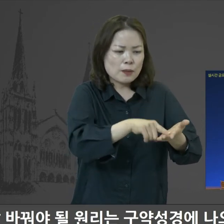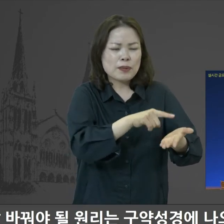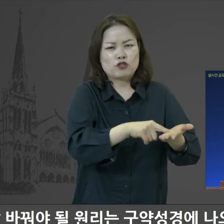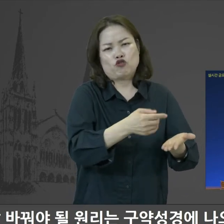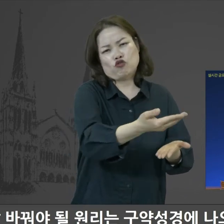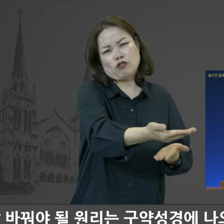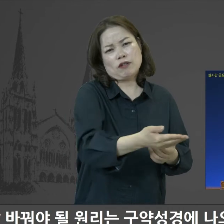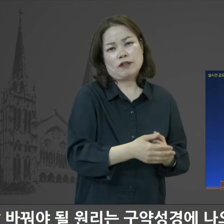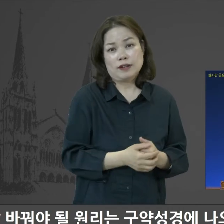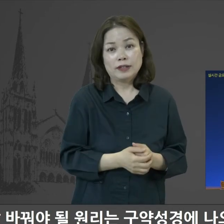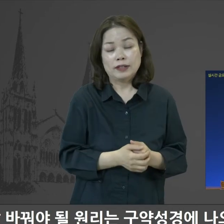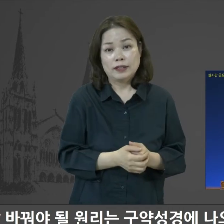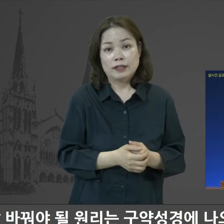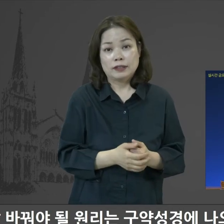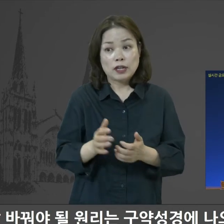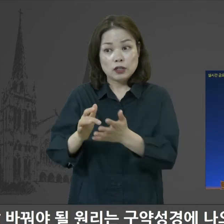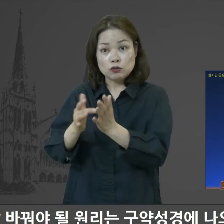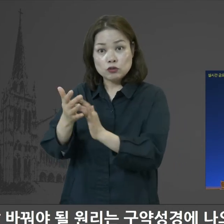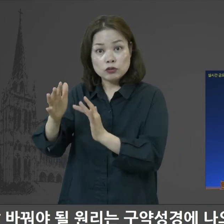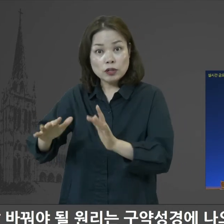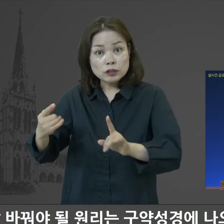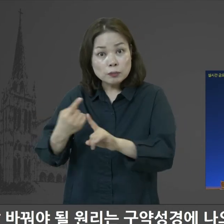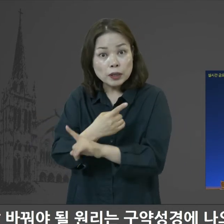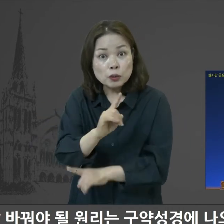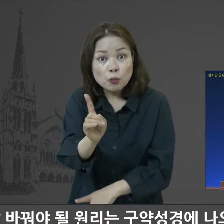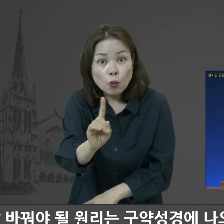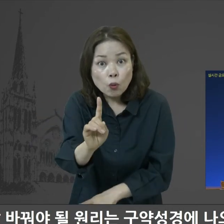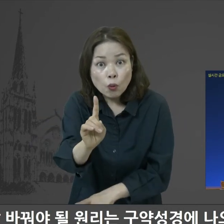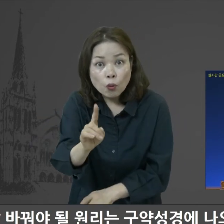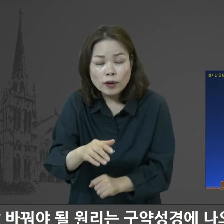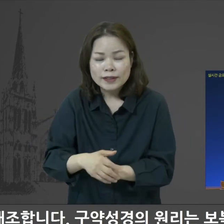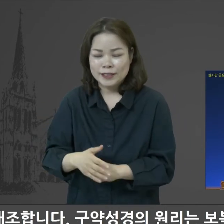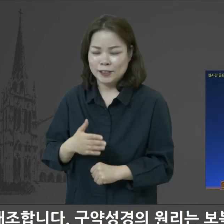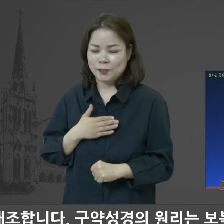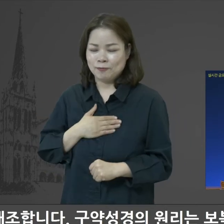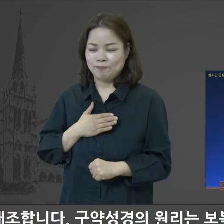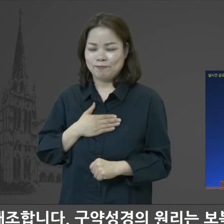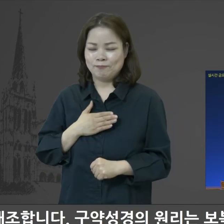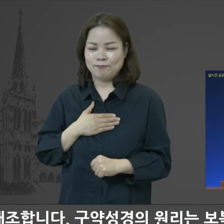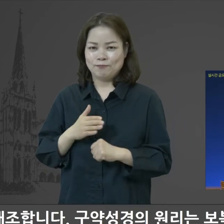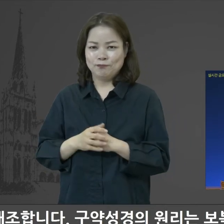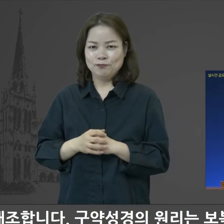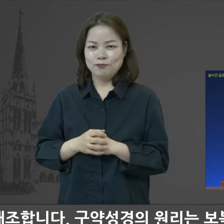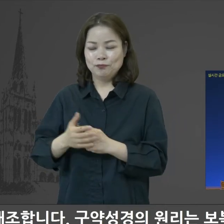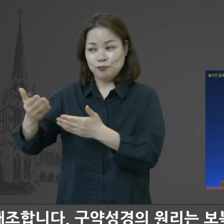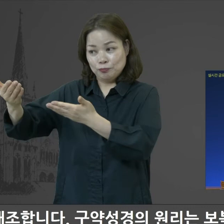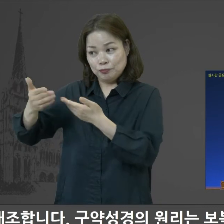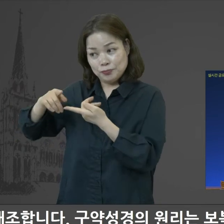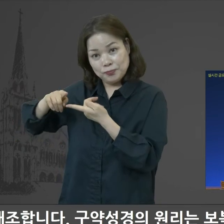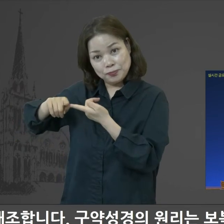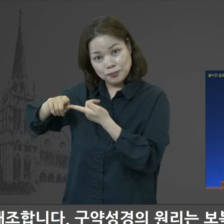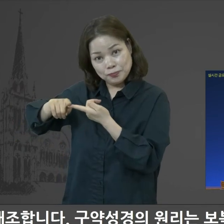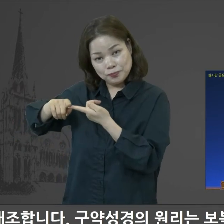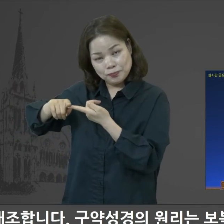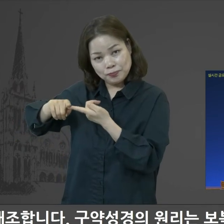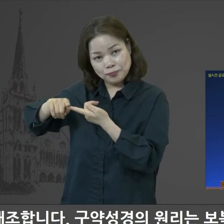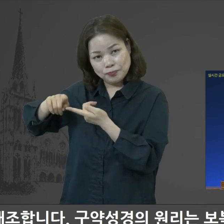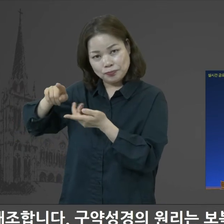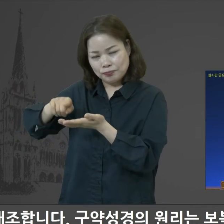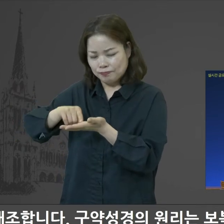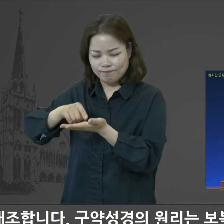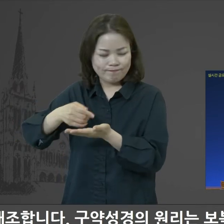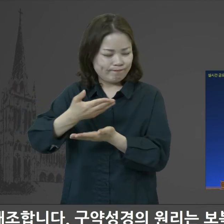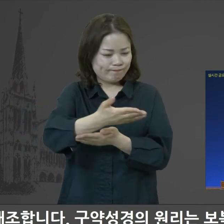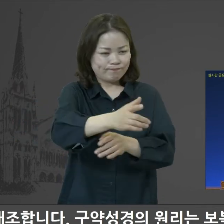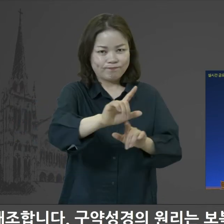거예요. 그런데 예수님 안에서 바뀐 게 있잖아요. 내가 받은 대로 되갚아주는 게 아니라는